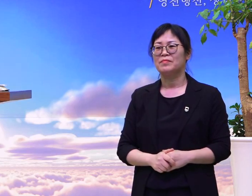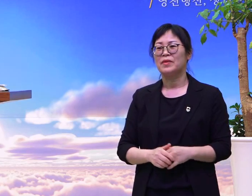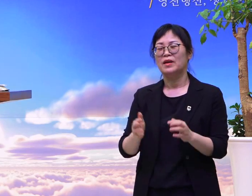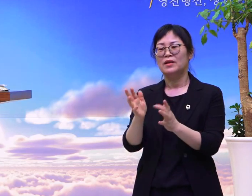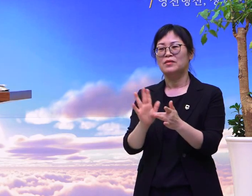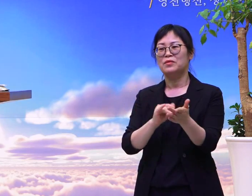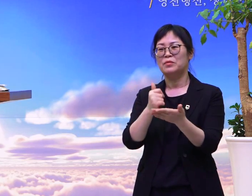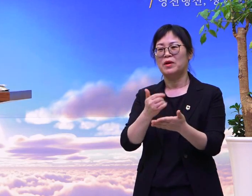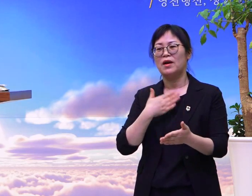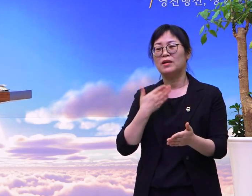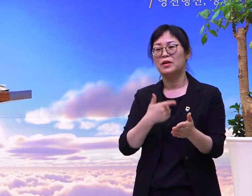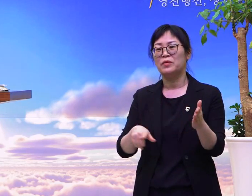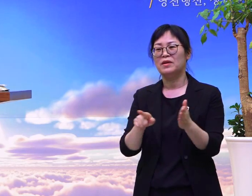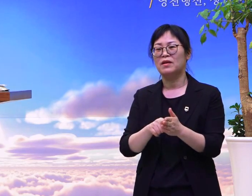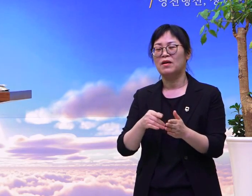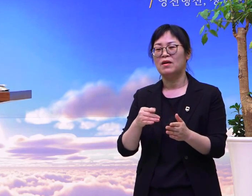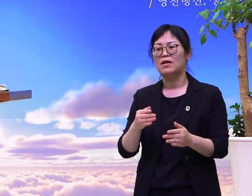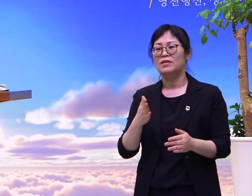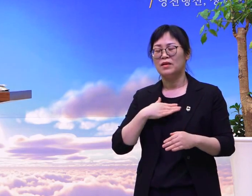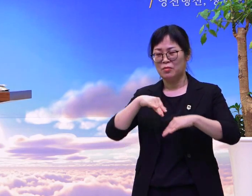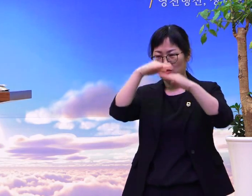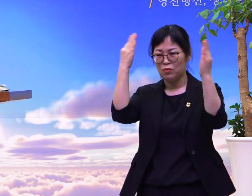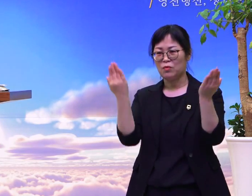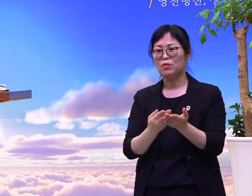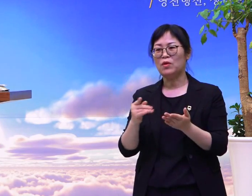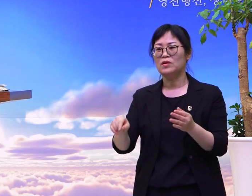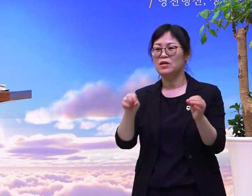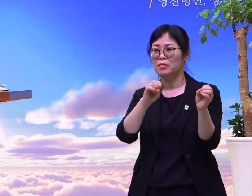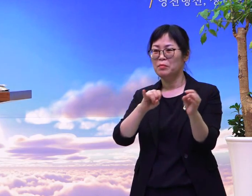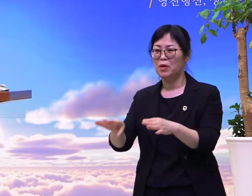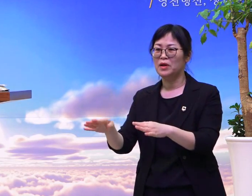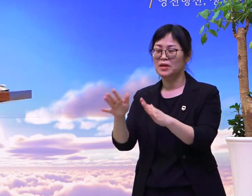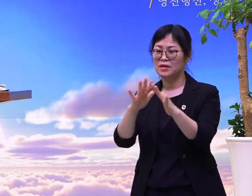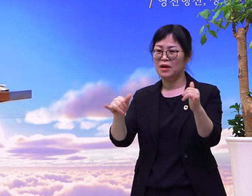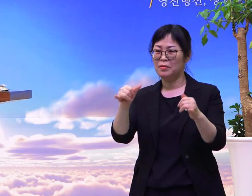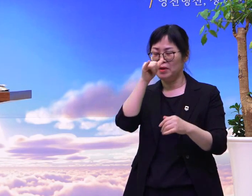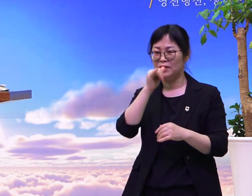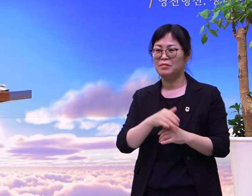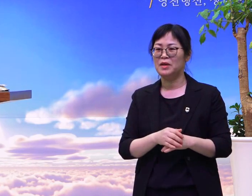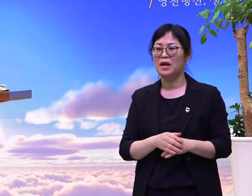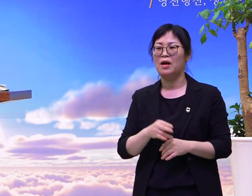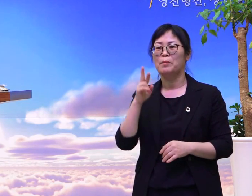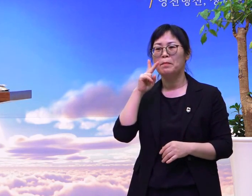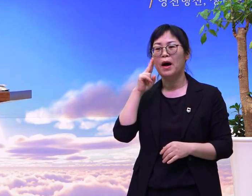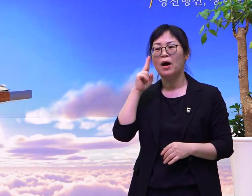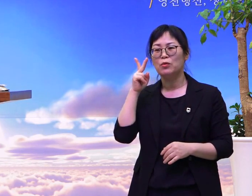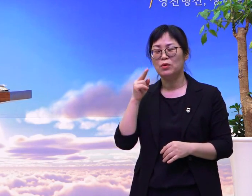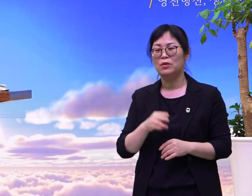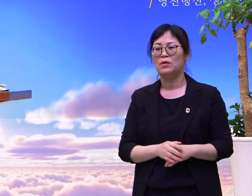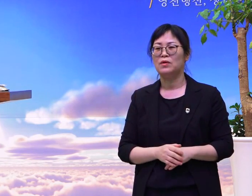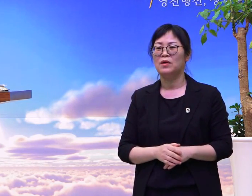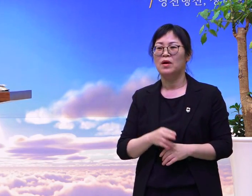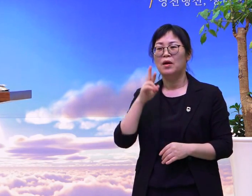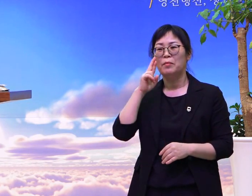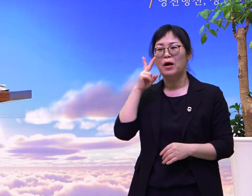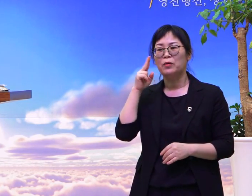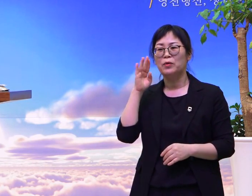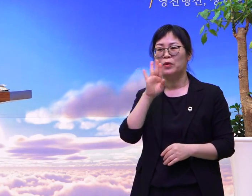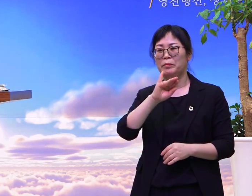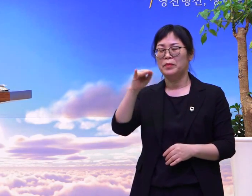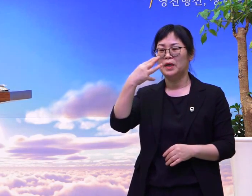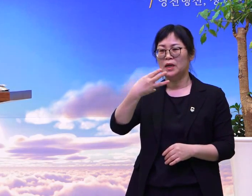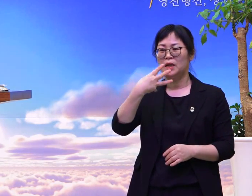예수님을 알기 위해서 자신의 모든 것을 다 버린 사람이 있죠. 배설물처럼 여기고 해를 여기고 다 버린 바울. 그도 빌립보서